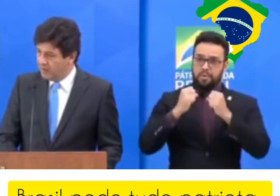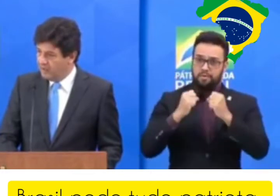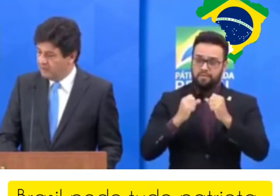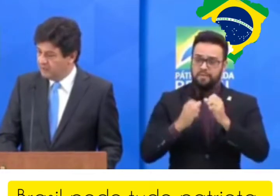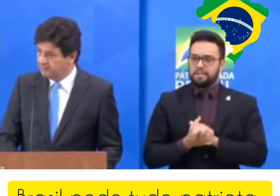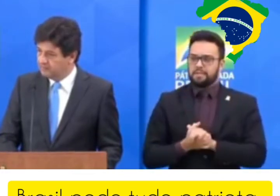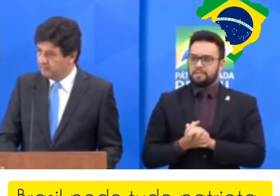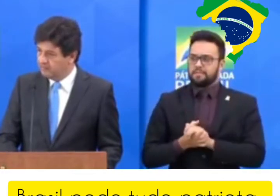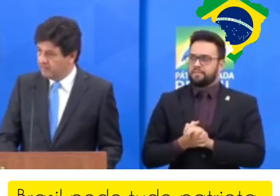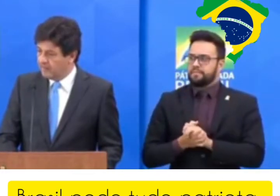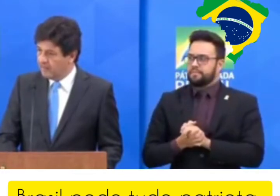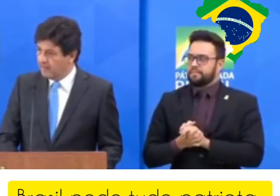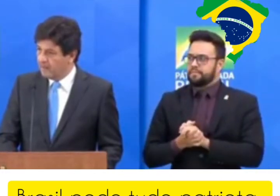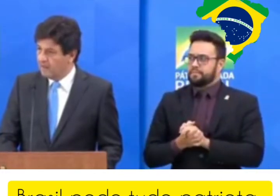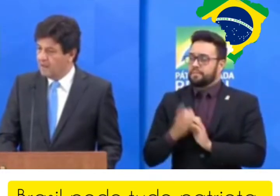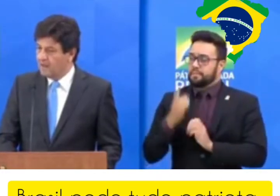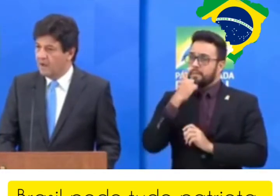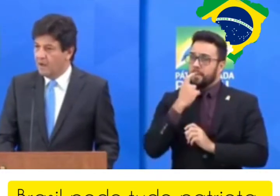General Fernando,